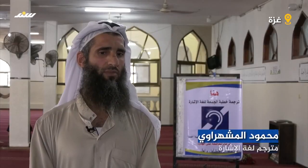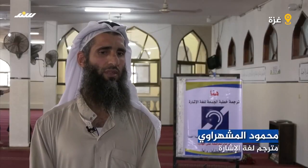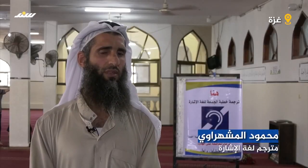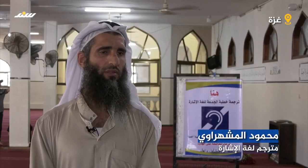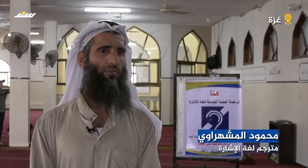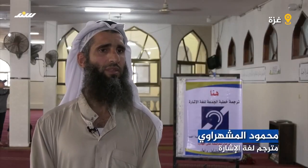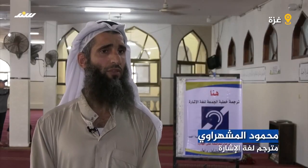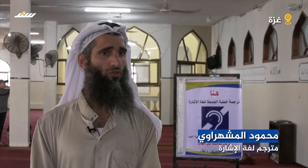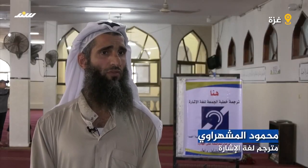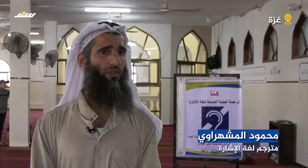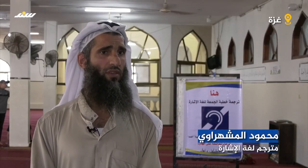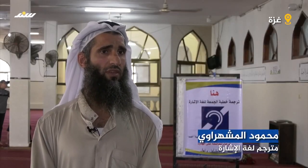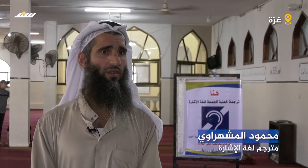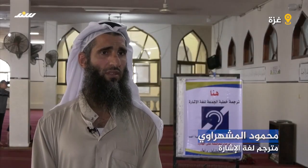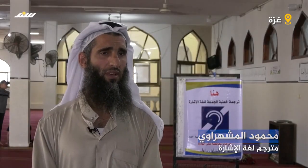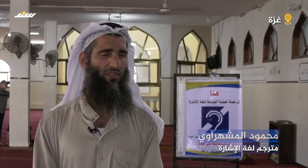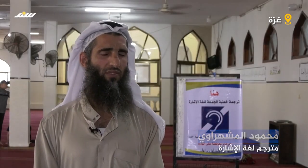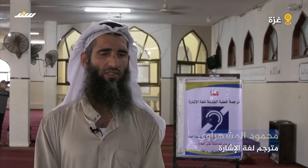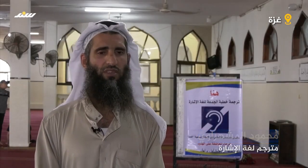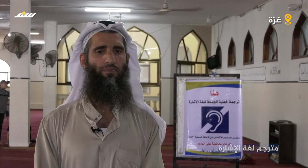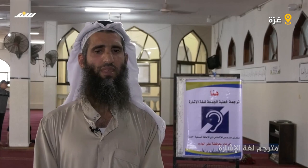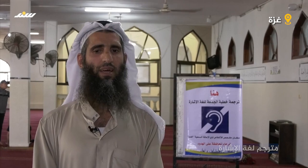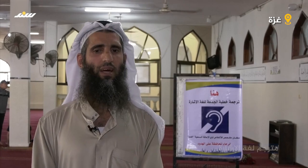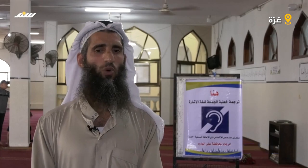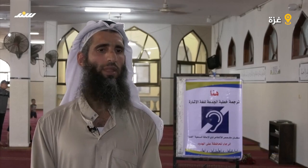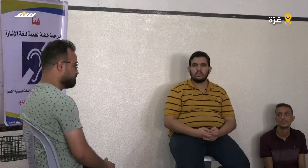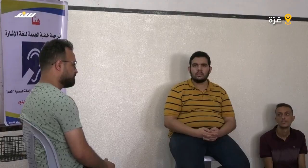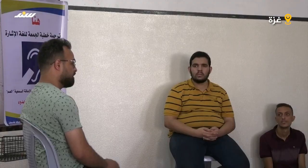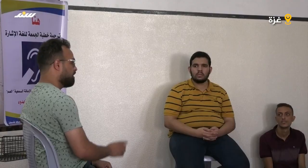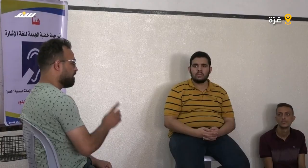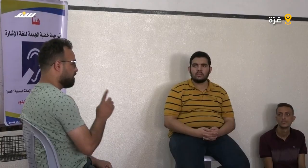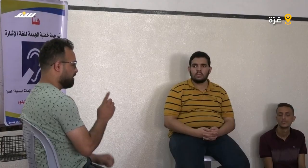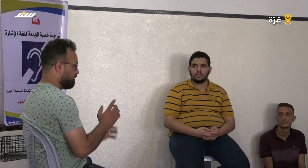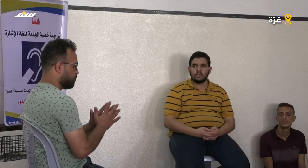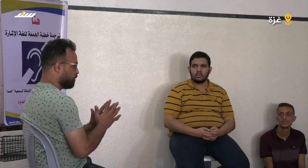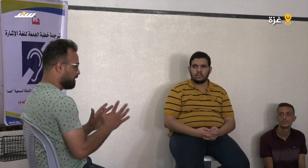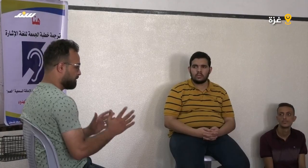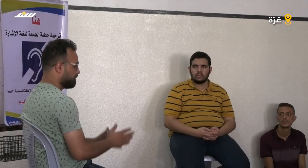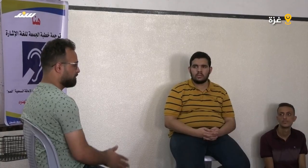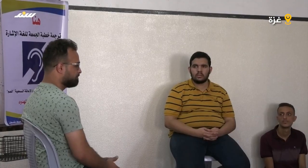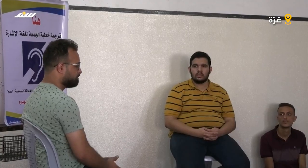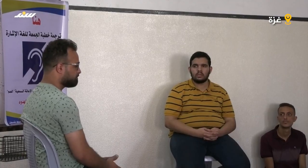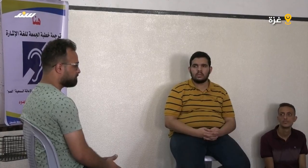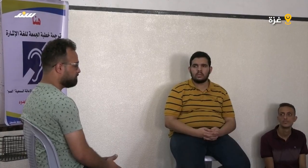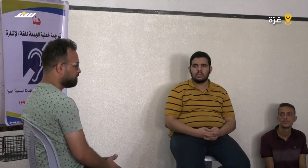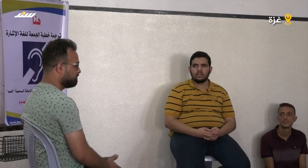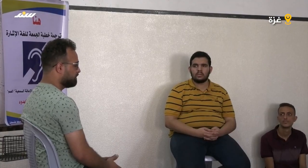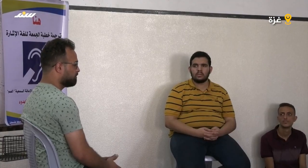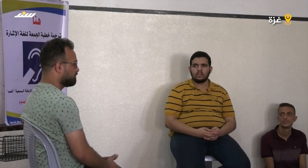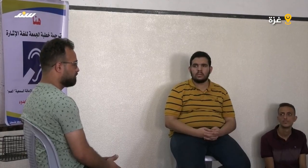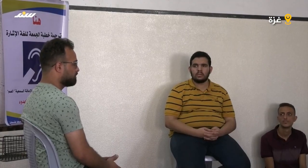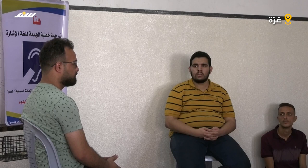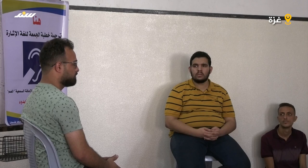مع المترجمين، طبعا اتحاد الصوم في قطاع غزة فلسطين، ورتبوا مع لجنة المترجمين في غزة، وتم